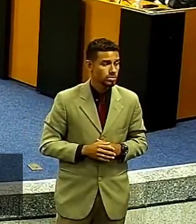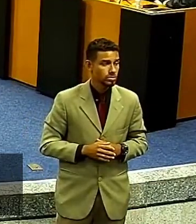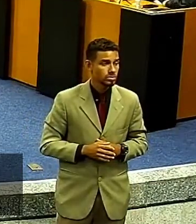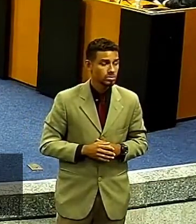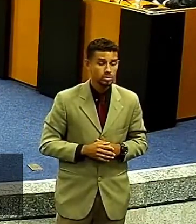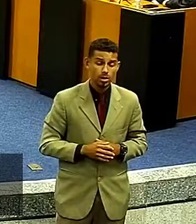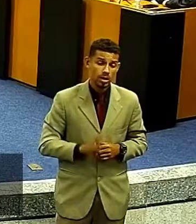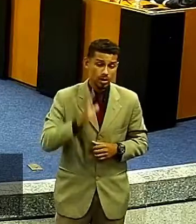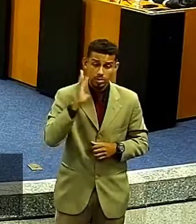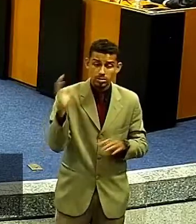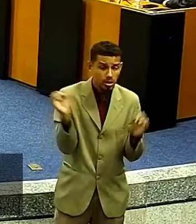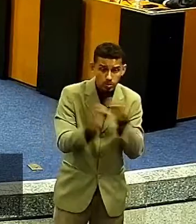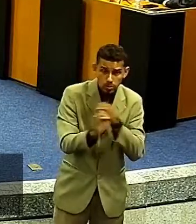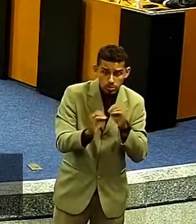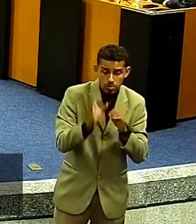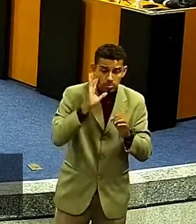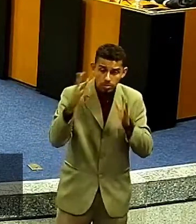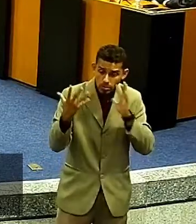caso nenhum dos